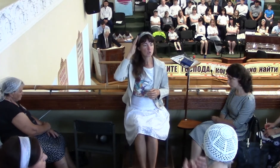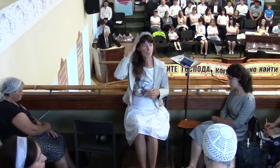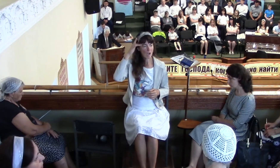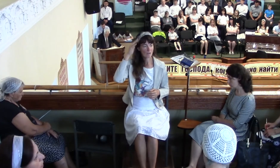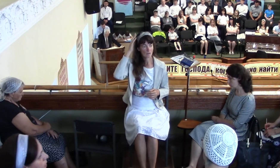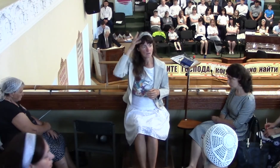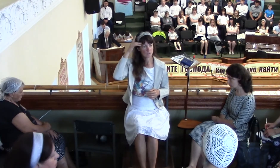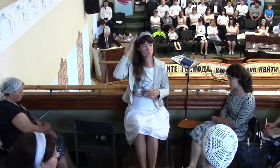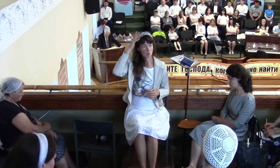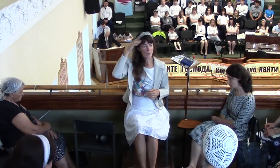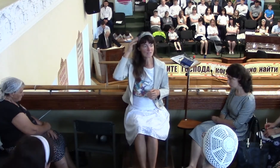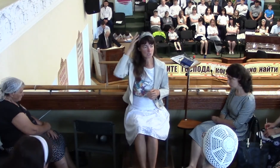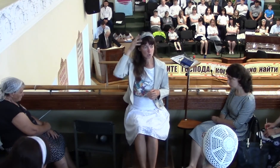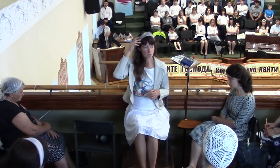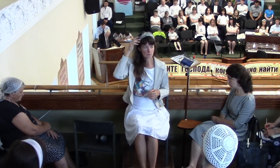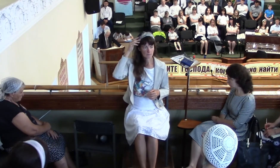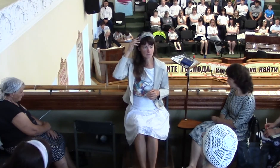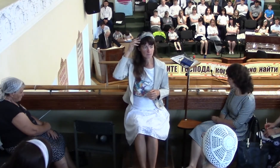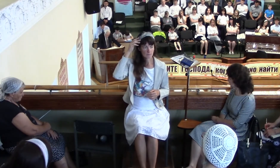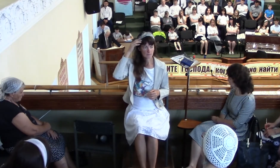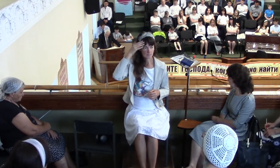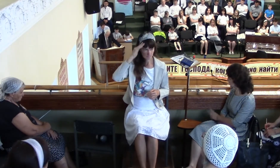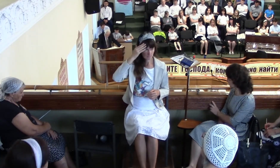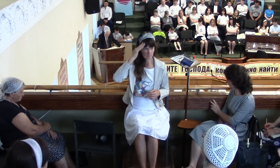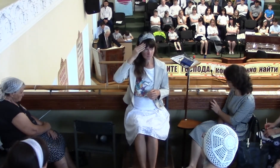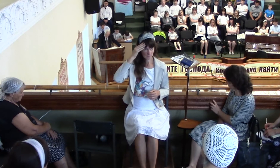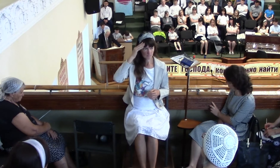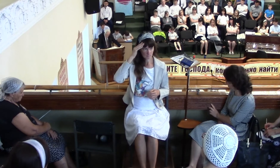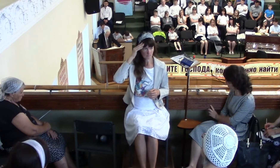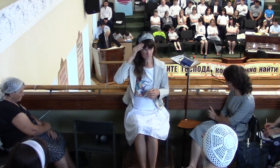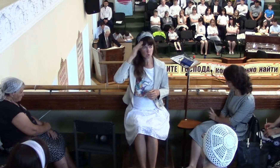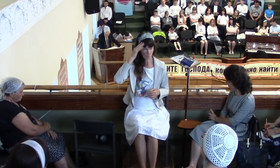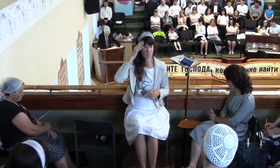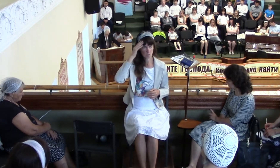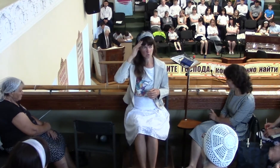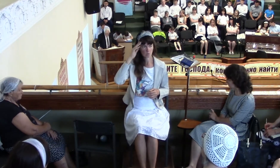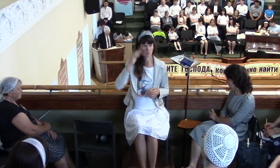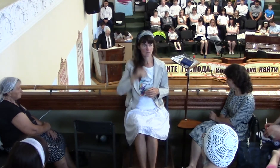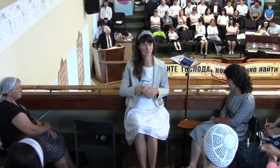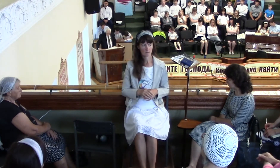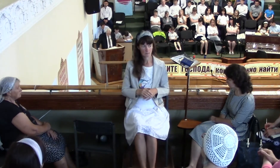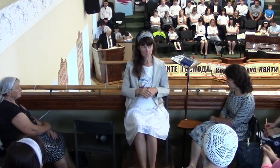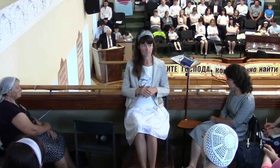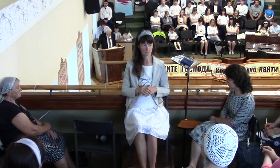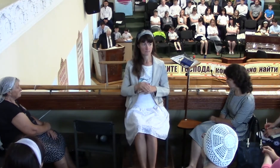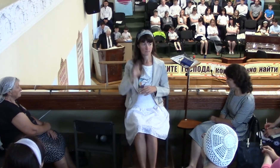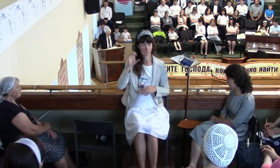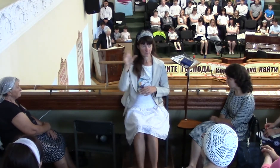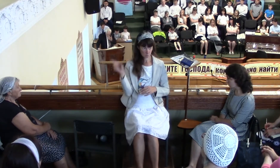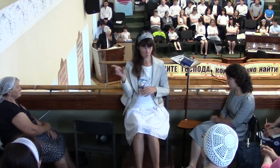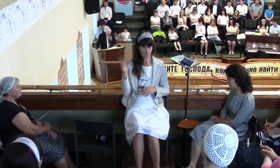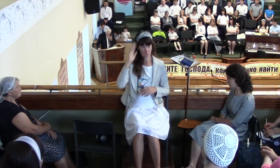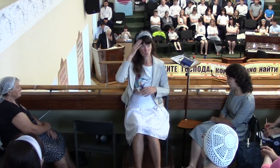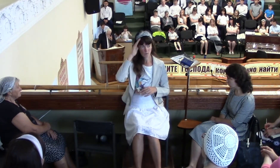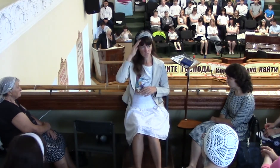знаете, очень большая тема проверки своей любви к ближнему. Это притча 14 глава.